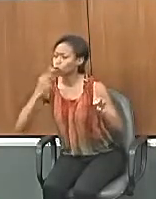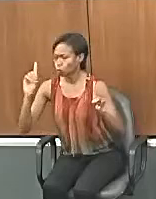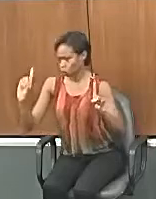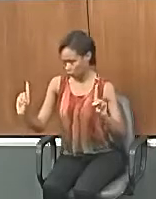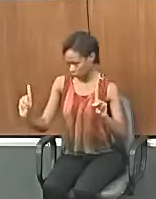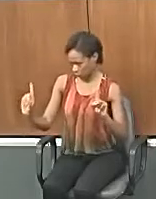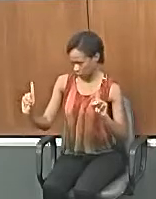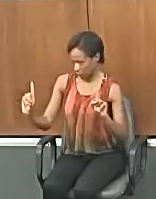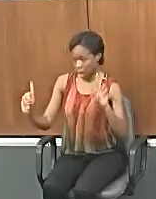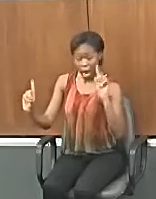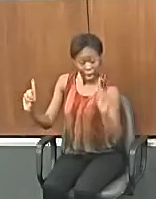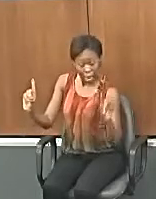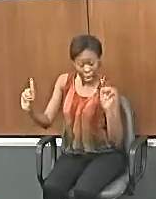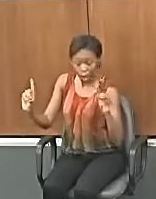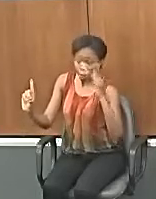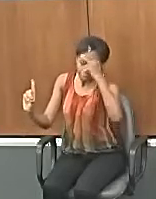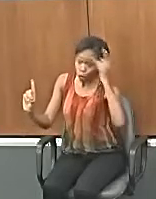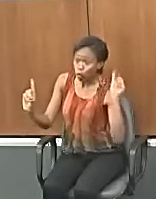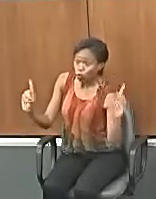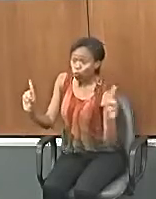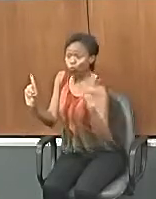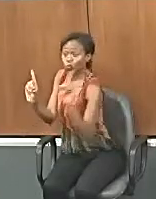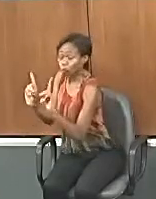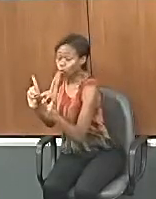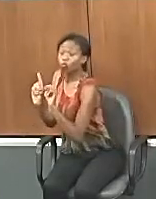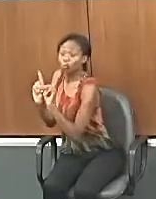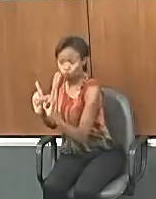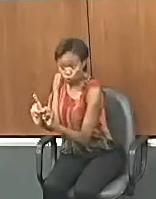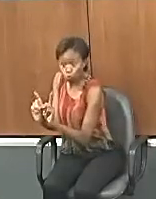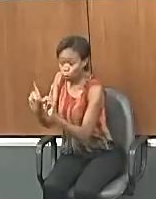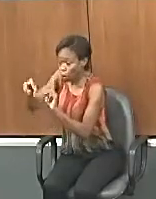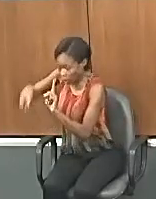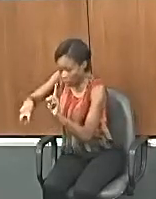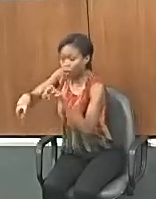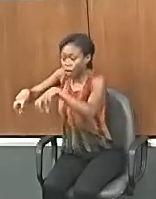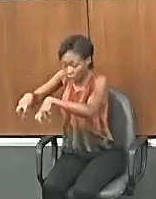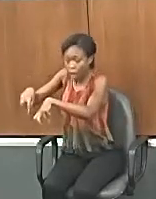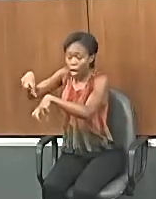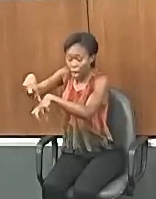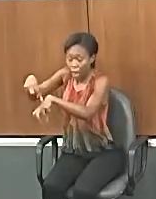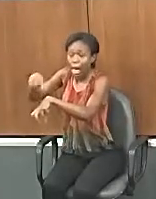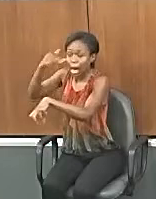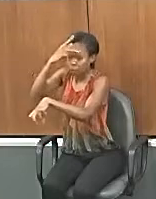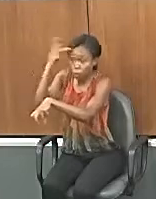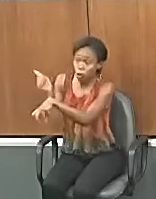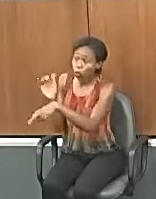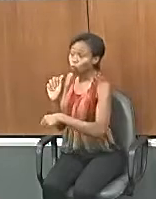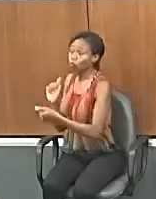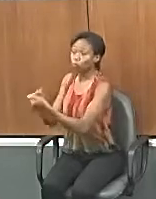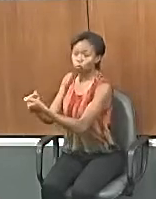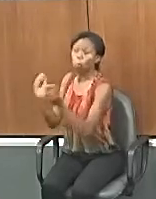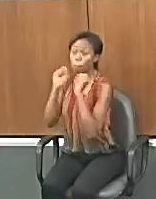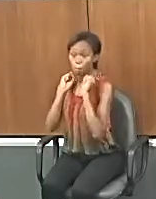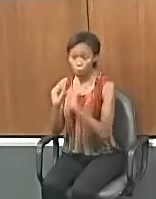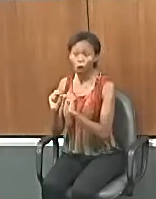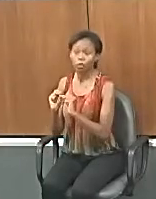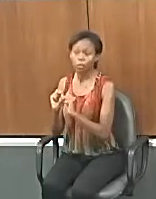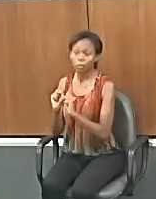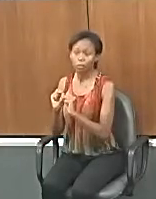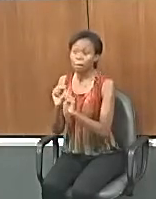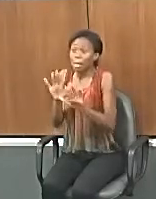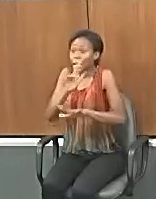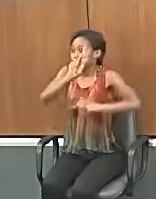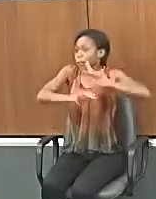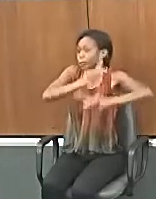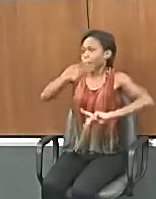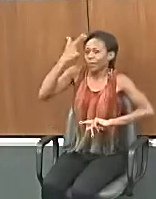várias vezes acompanhar diretamente pela incompreensão da língua de sinais favorita pela maioria da população eu mesmo como